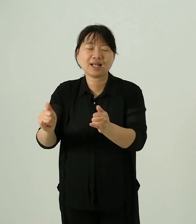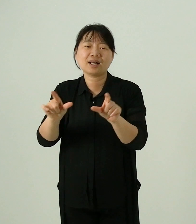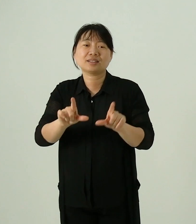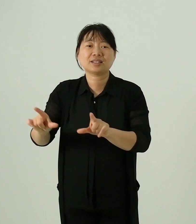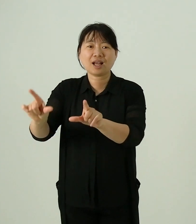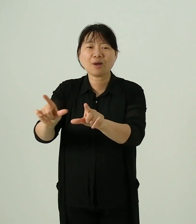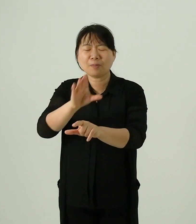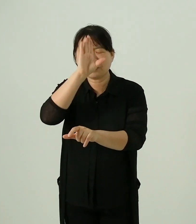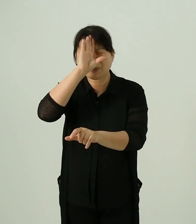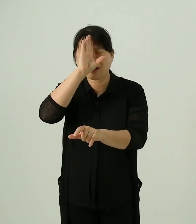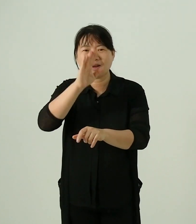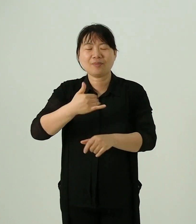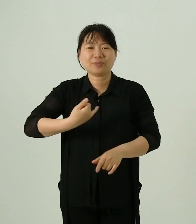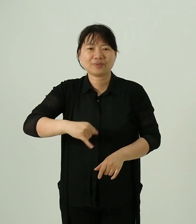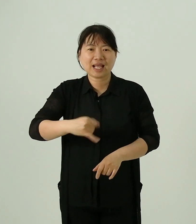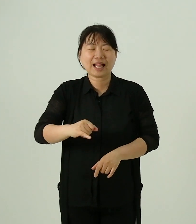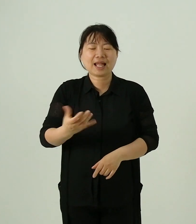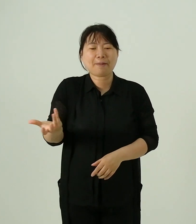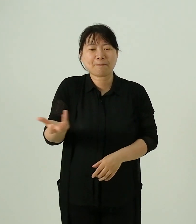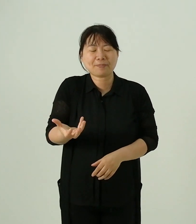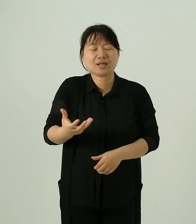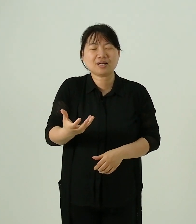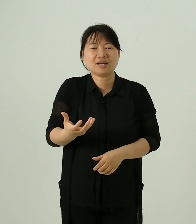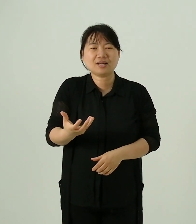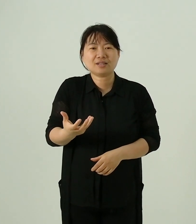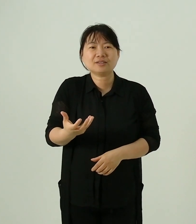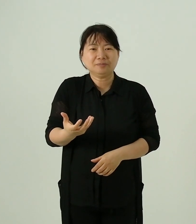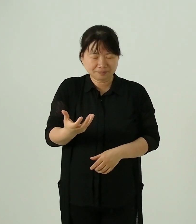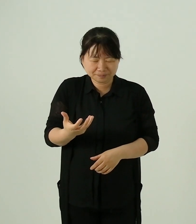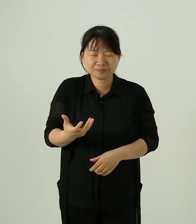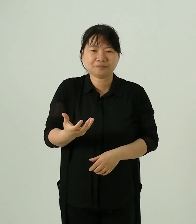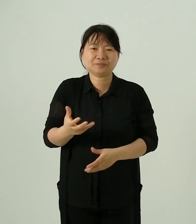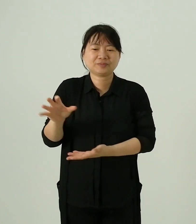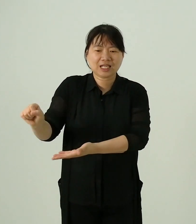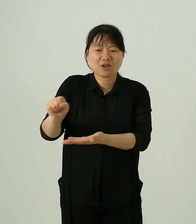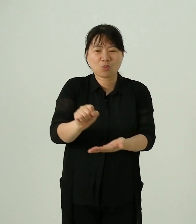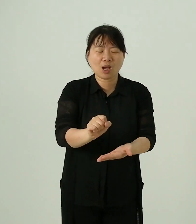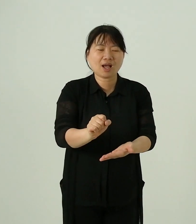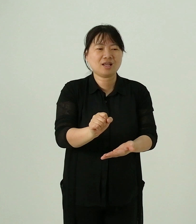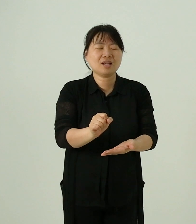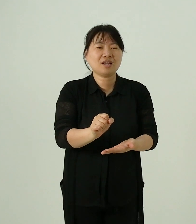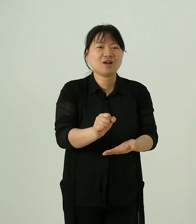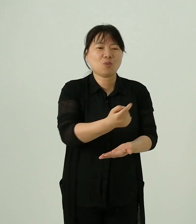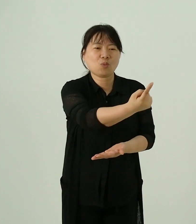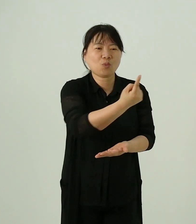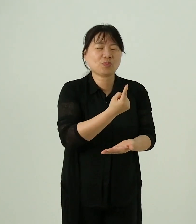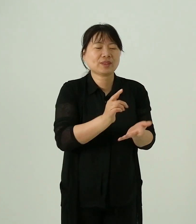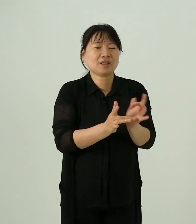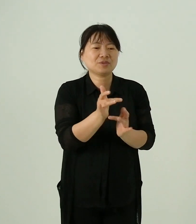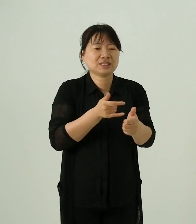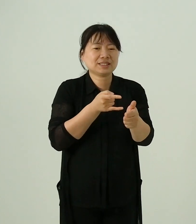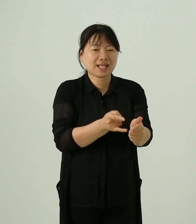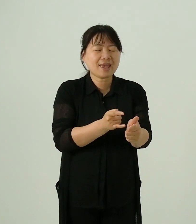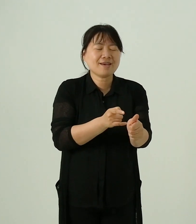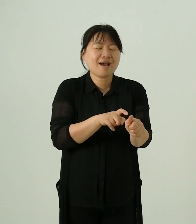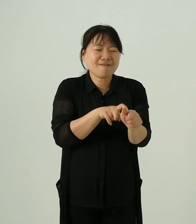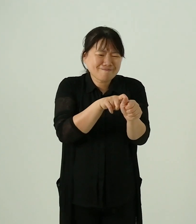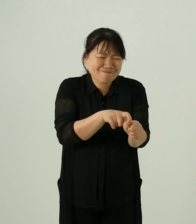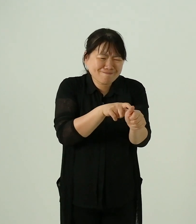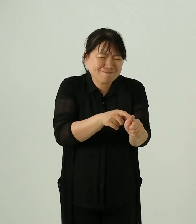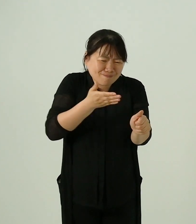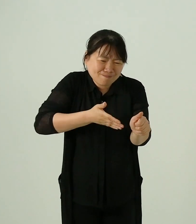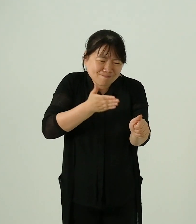병든 딸의 아픔을 끌고 나와서 방문한 예수님에게 매달렸던 여인. 그